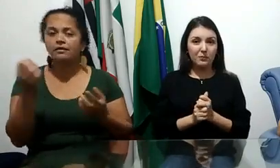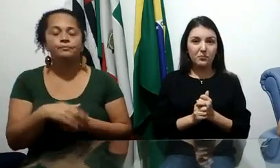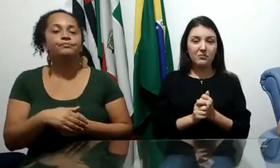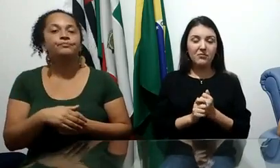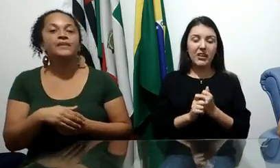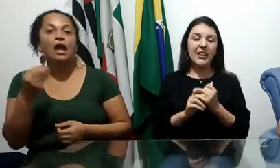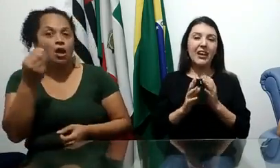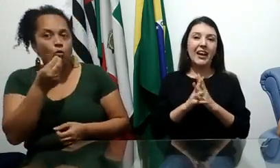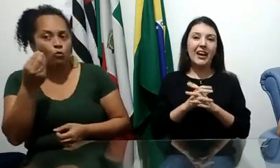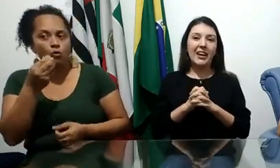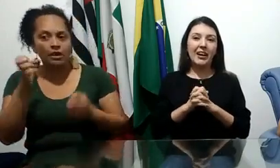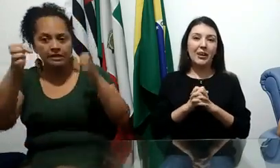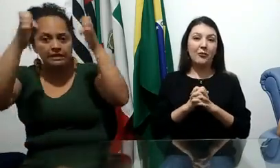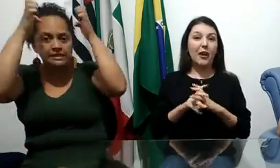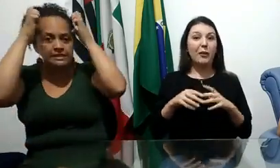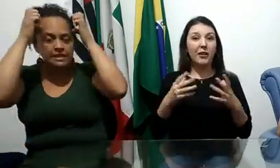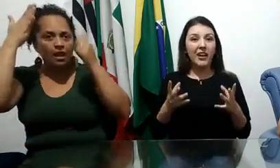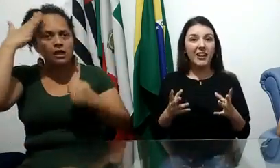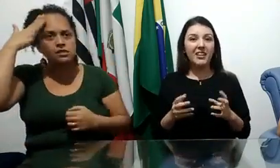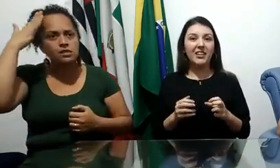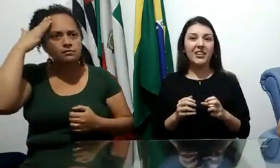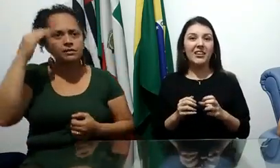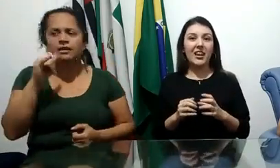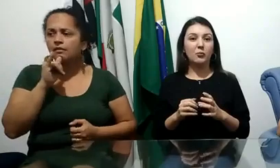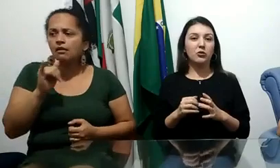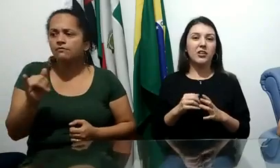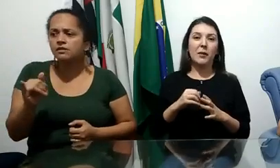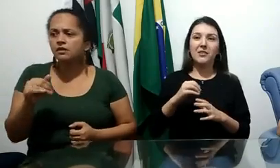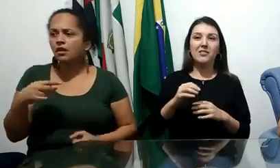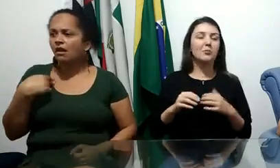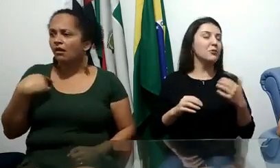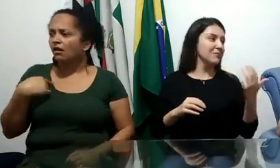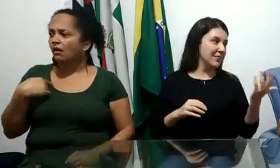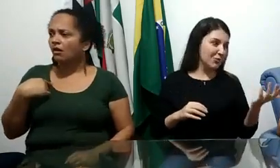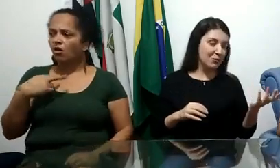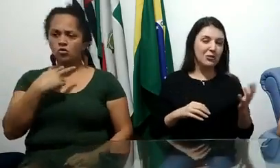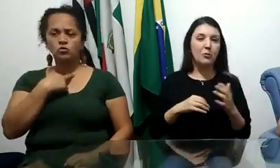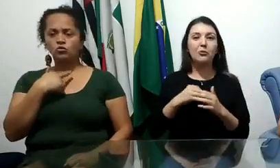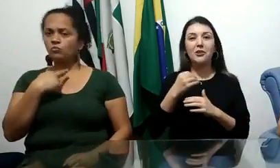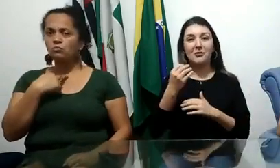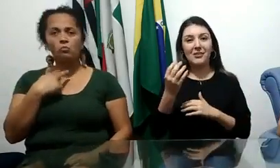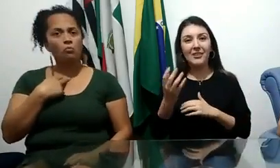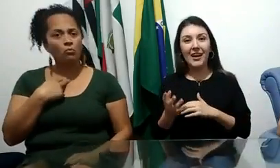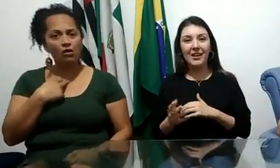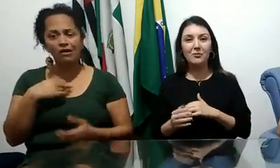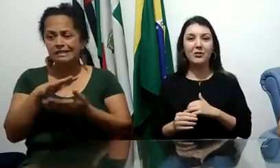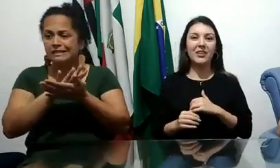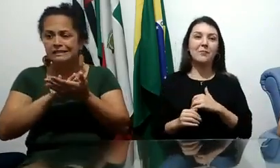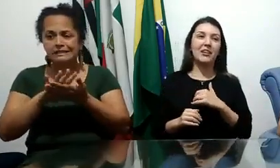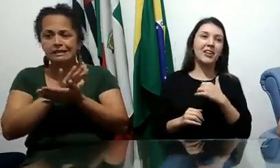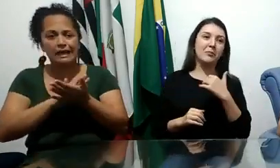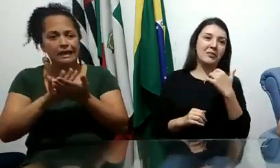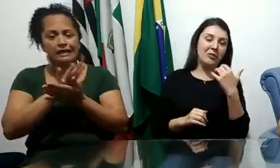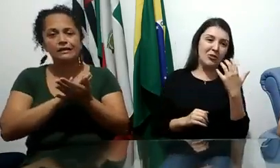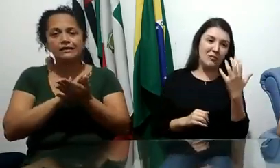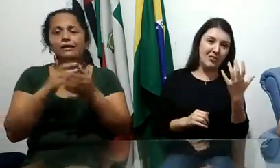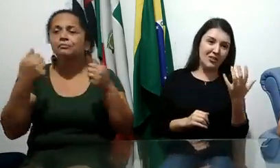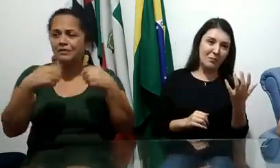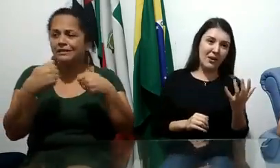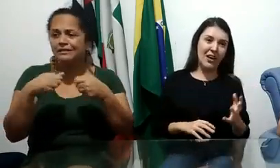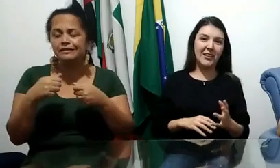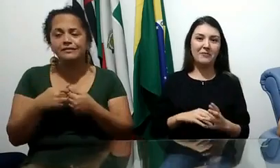disso, ela fala para ele que ela não poderia, a princípio, resumindo, não poderia fazer nada, porque para entrar na presença do